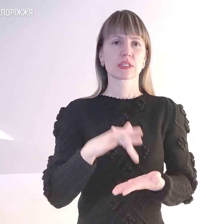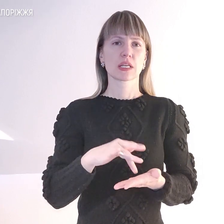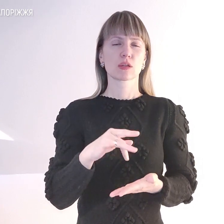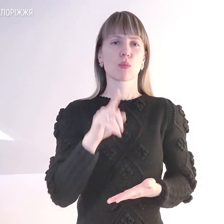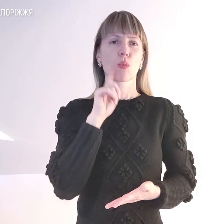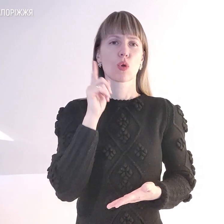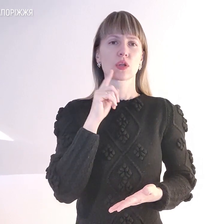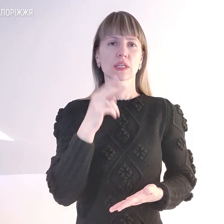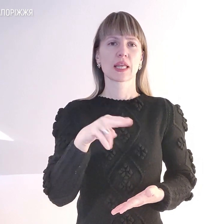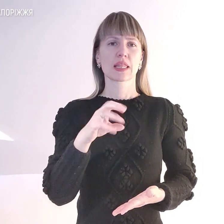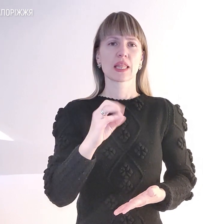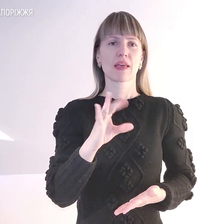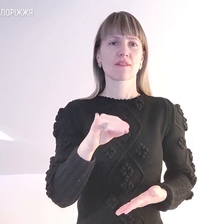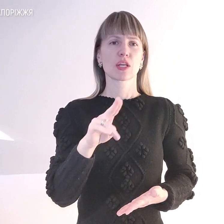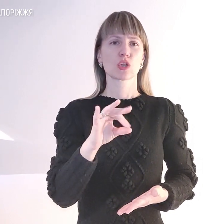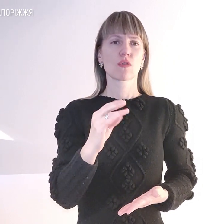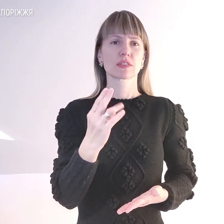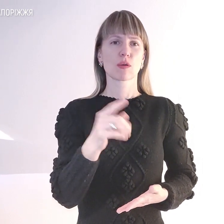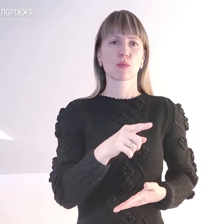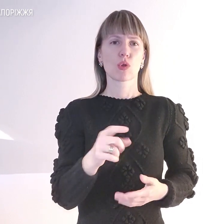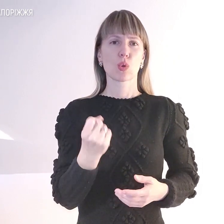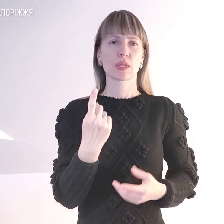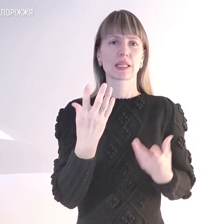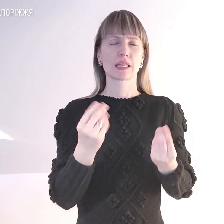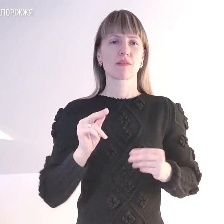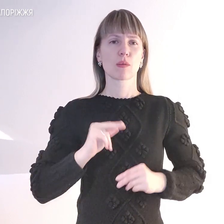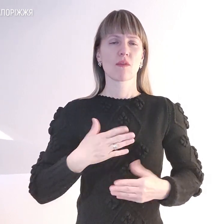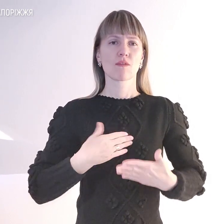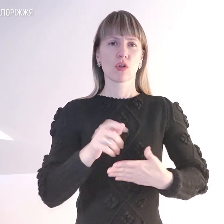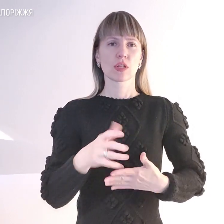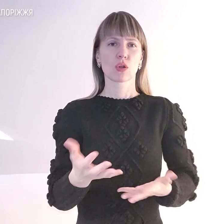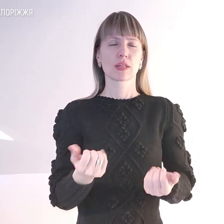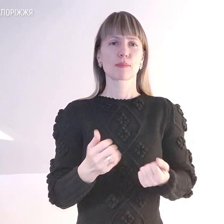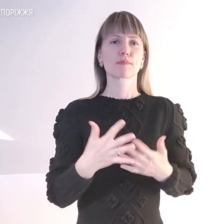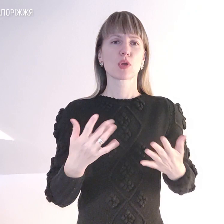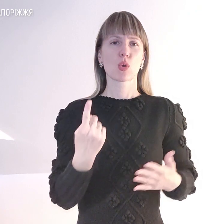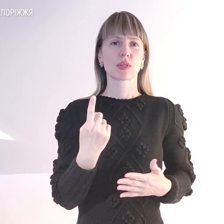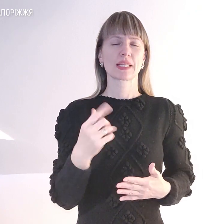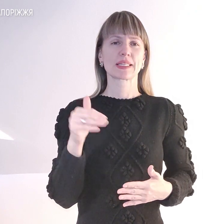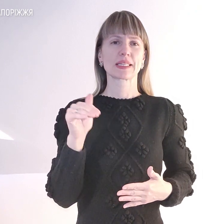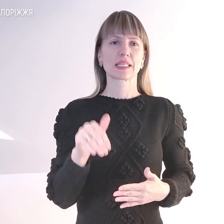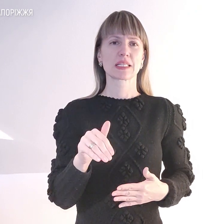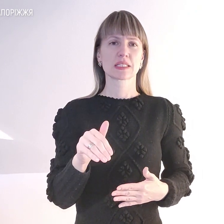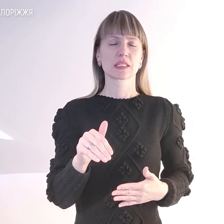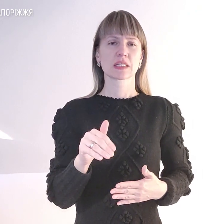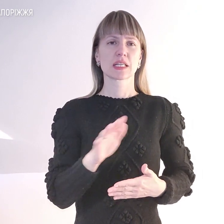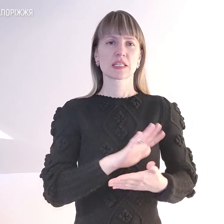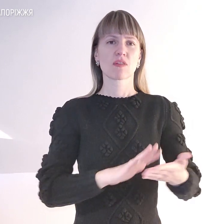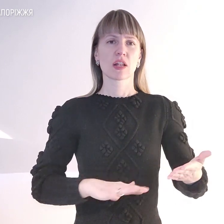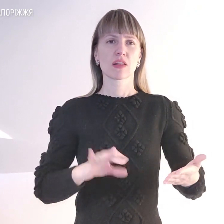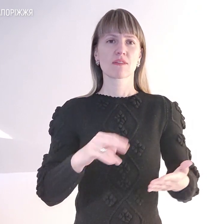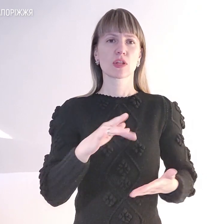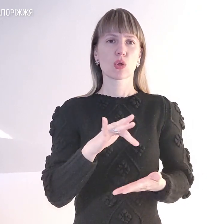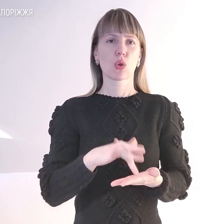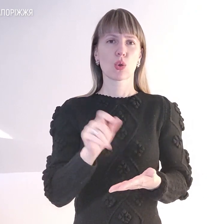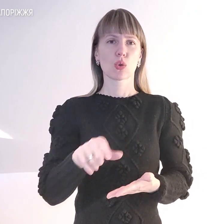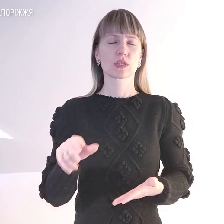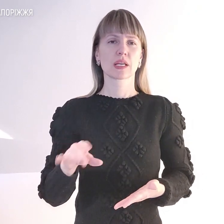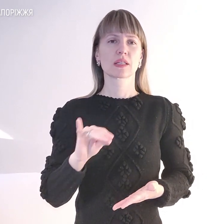Демидовцева, протягом 11 днів роботи волонтери отримали більше 1000 звернень від містян та